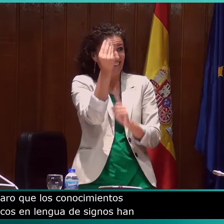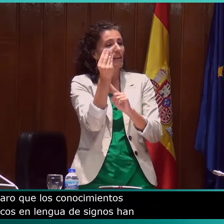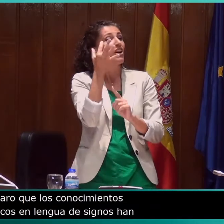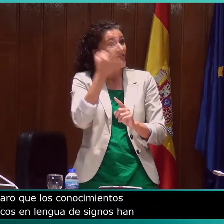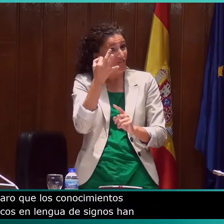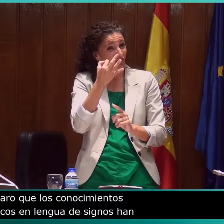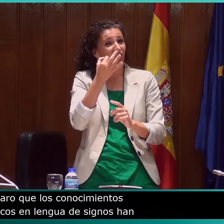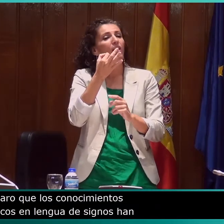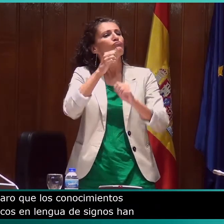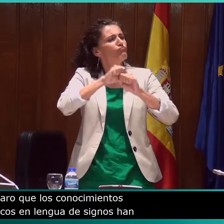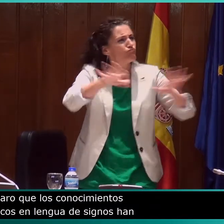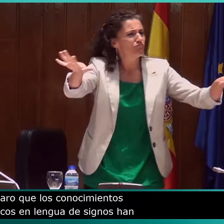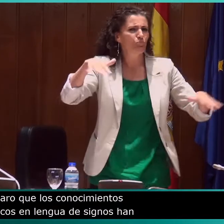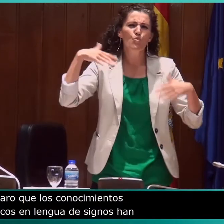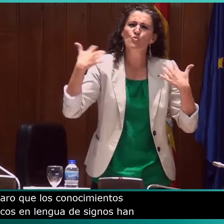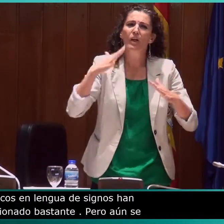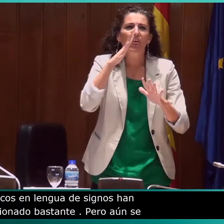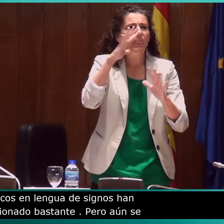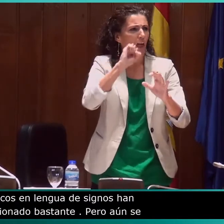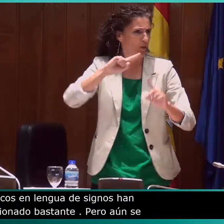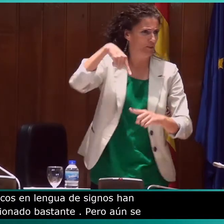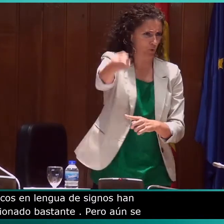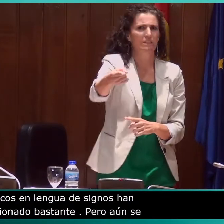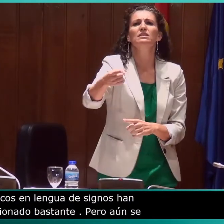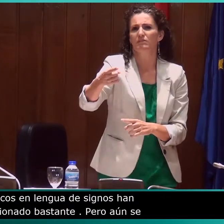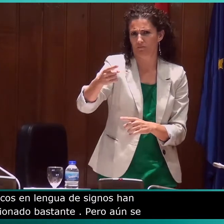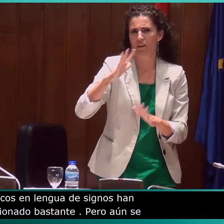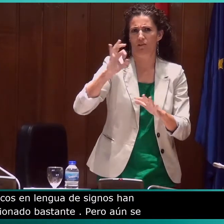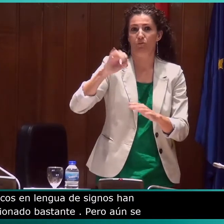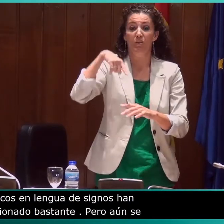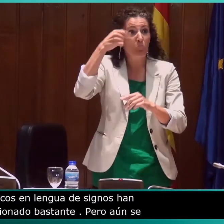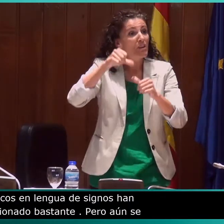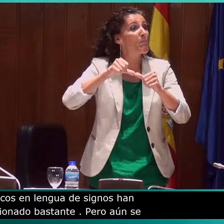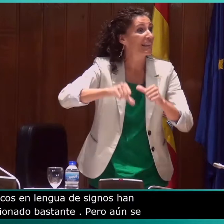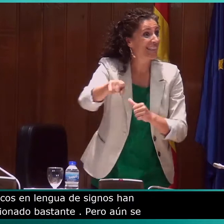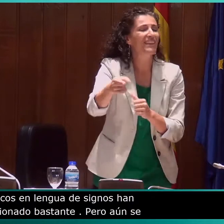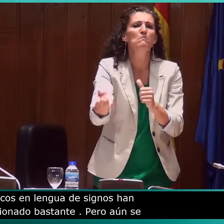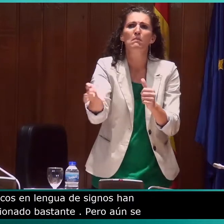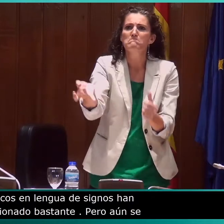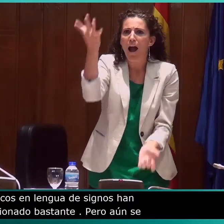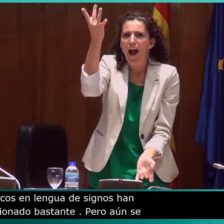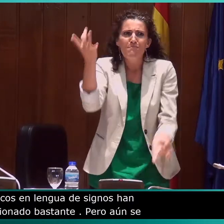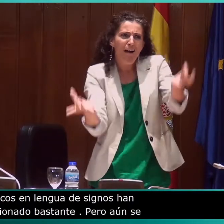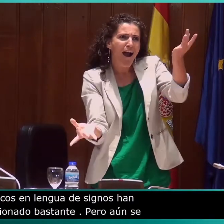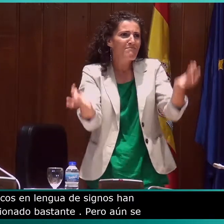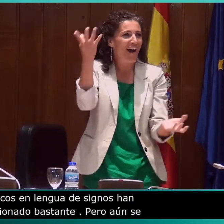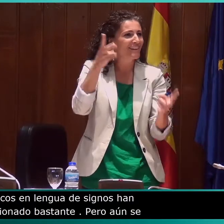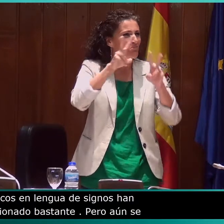stokoe realmente tardó 10 años en darles a difusión y ese reconocimiento a partir de ahí